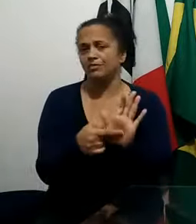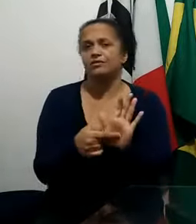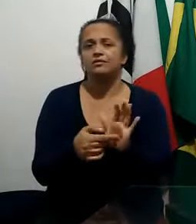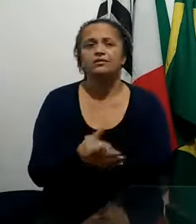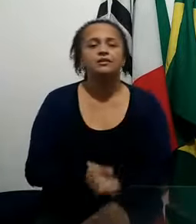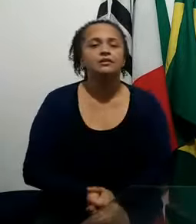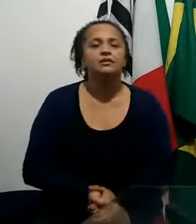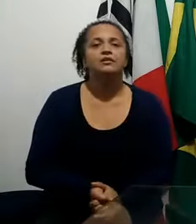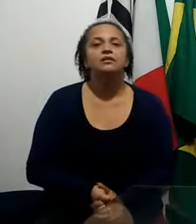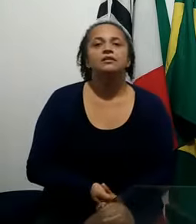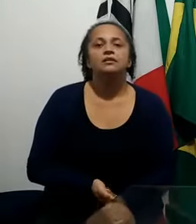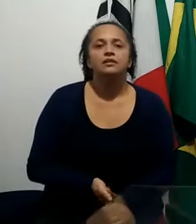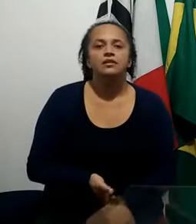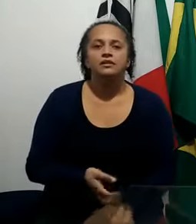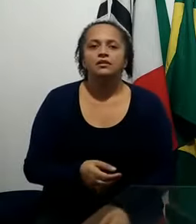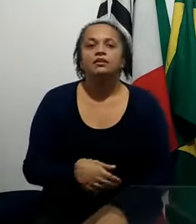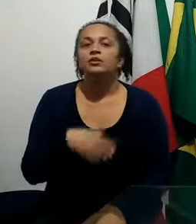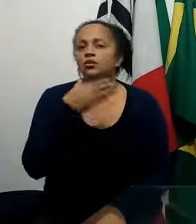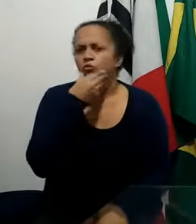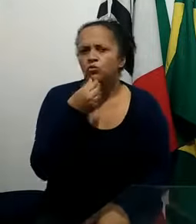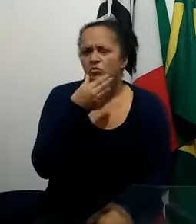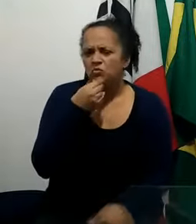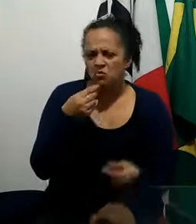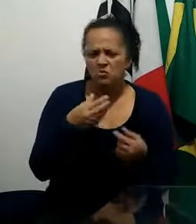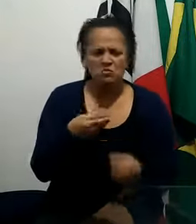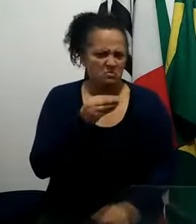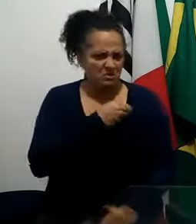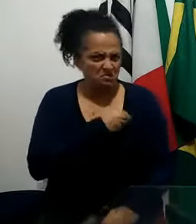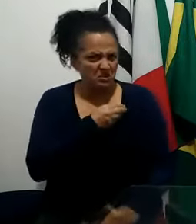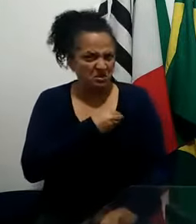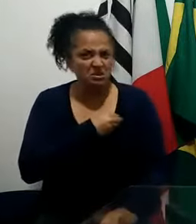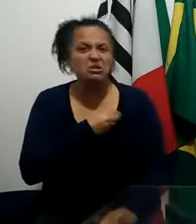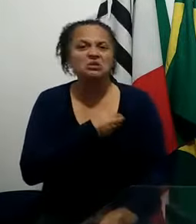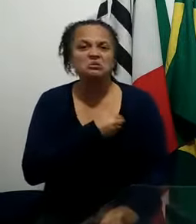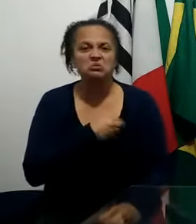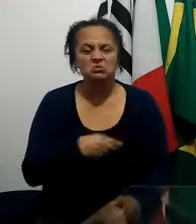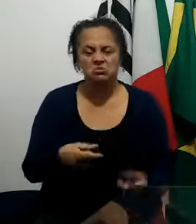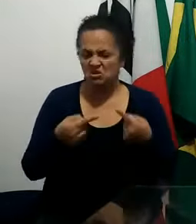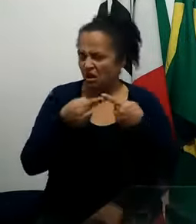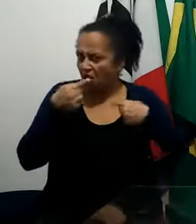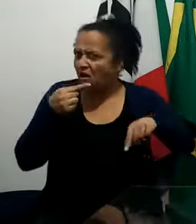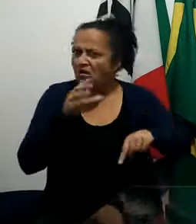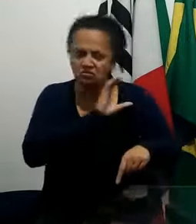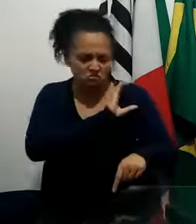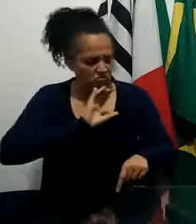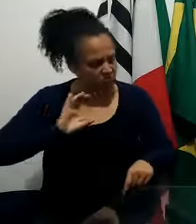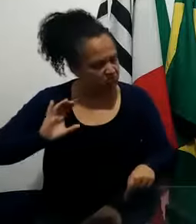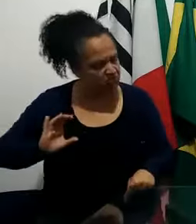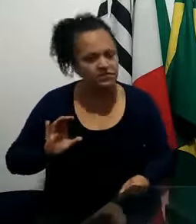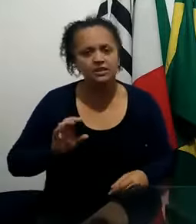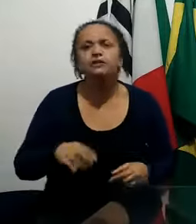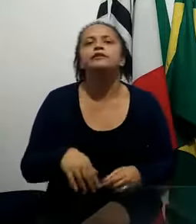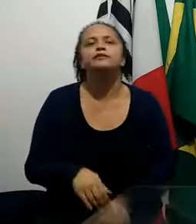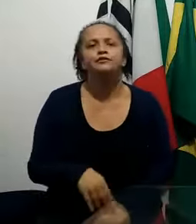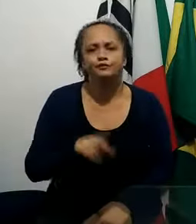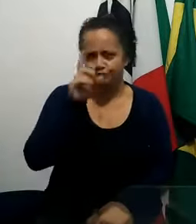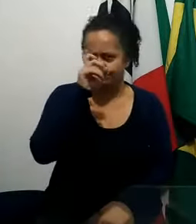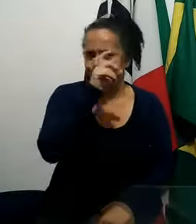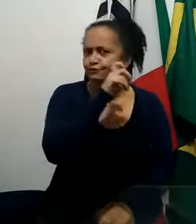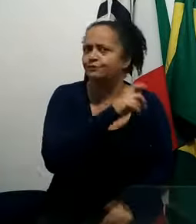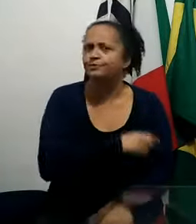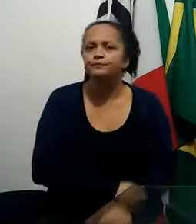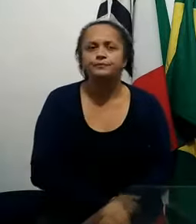do pecado, o anticristo. Daniel 9, 27 e Apocalipse 13, 12. Os